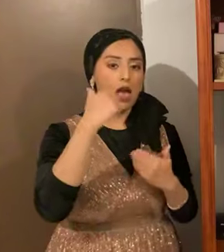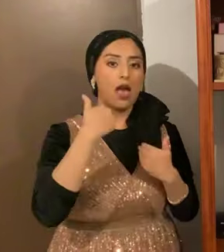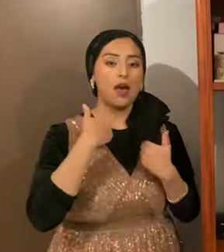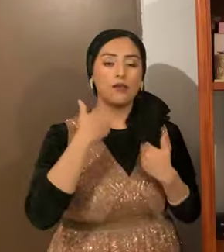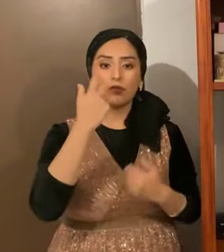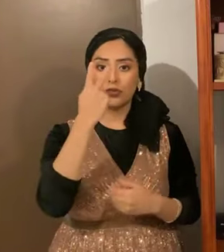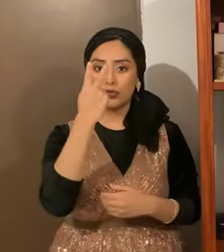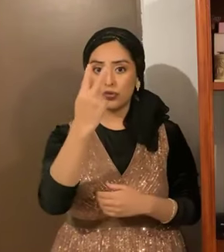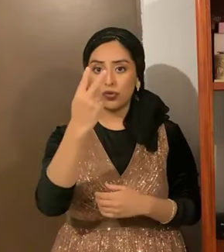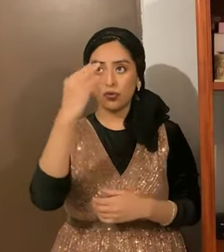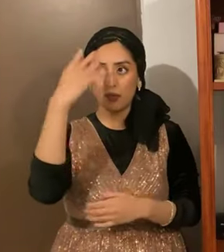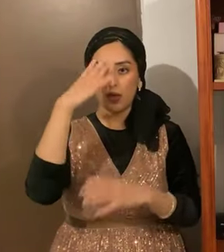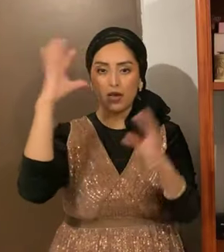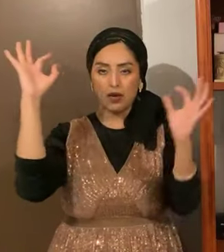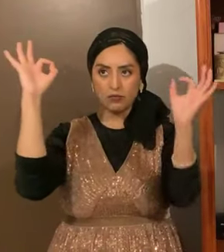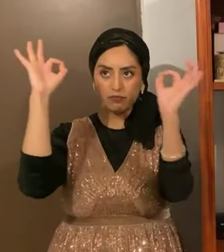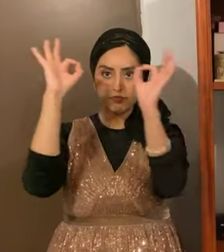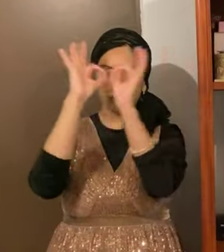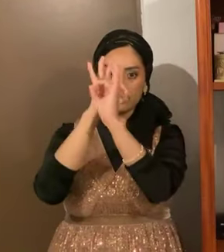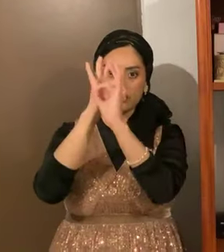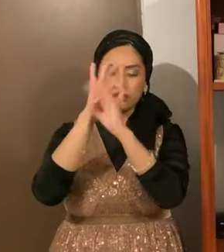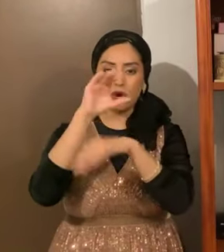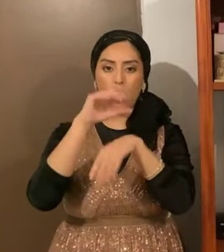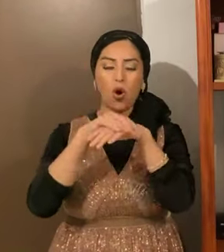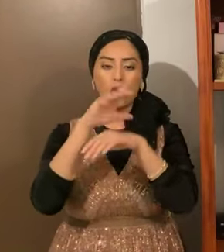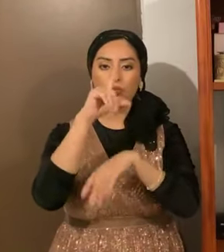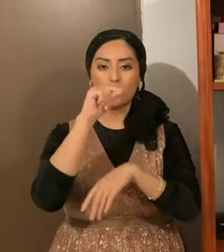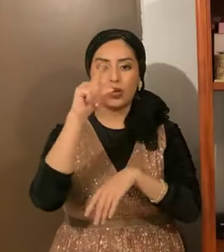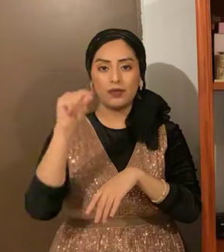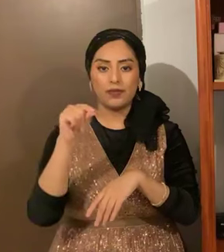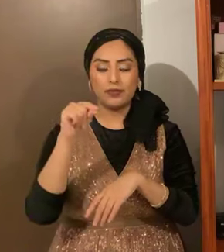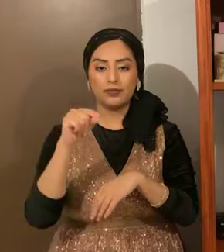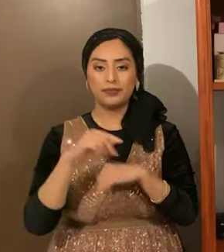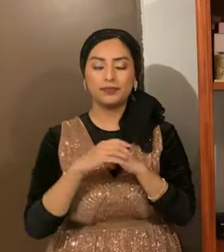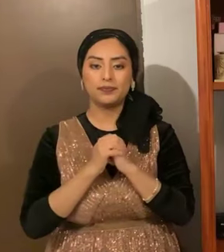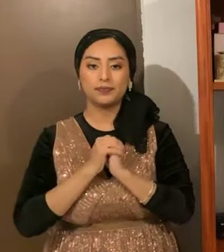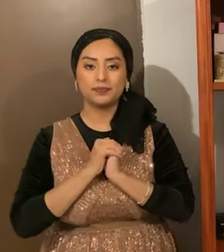2 eclipses de Sol en el 2020.